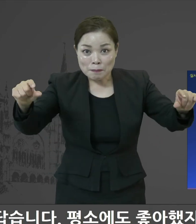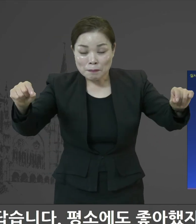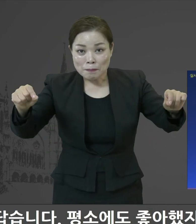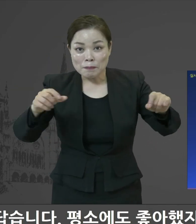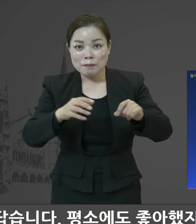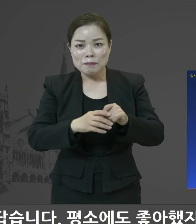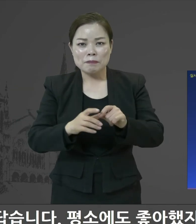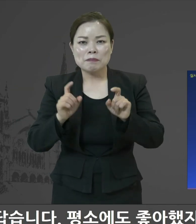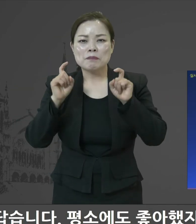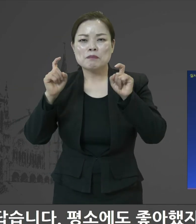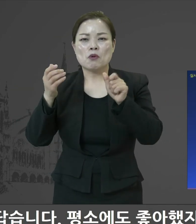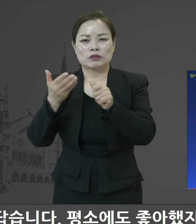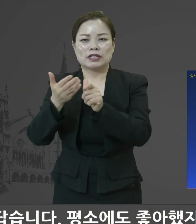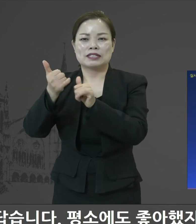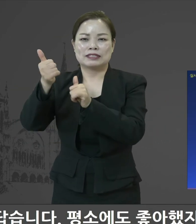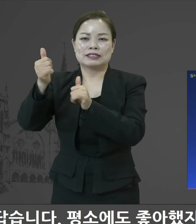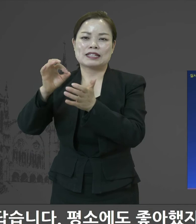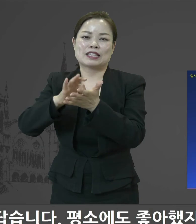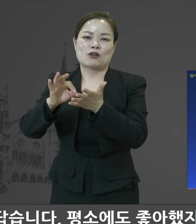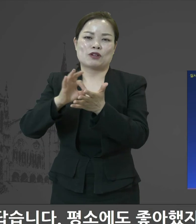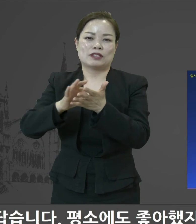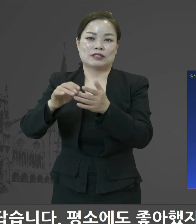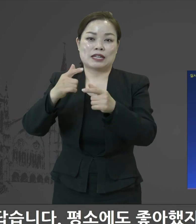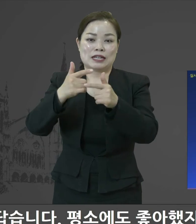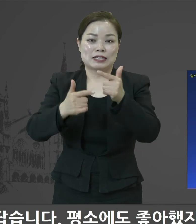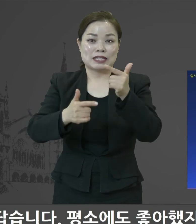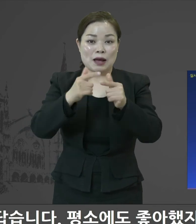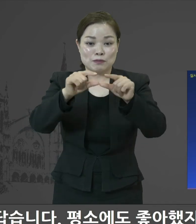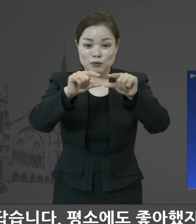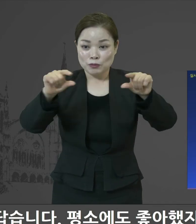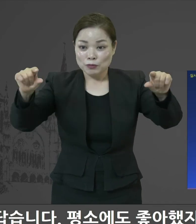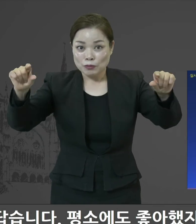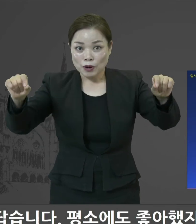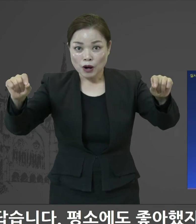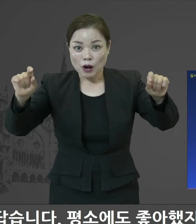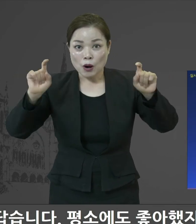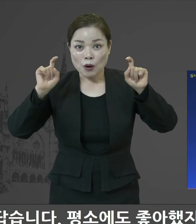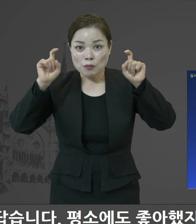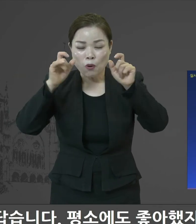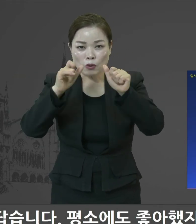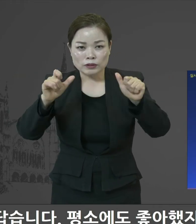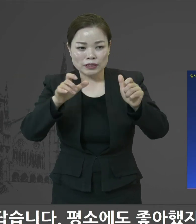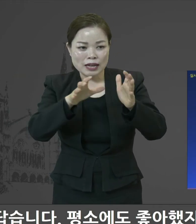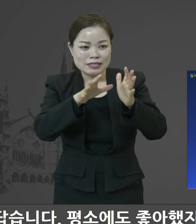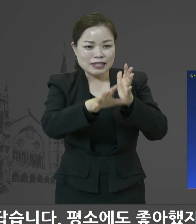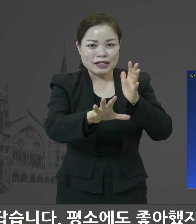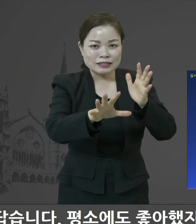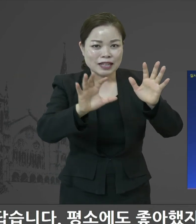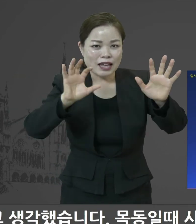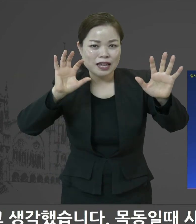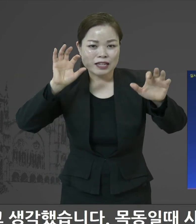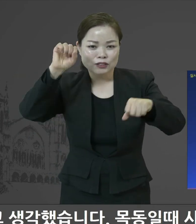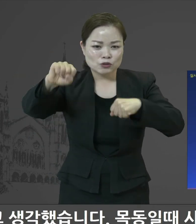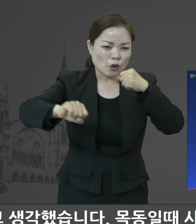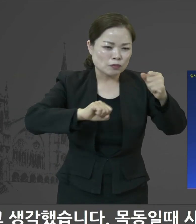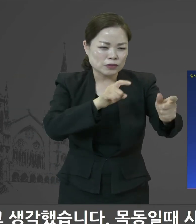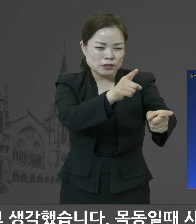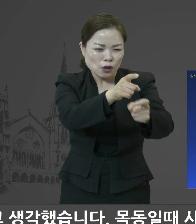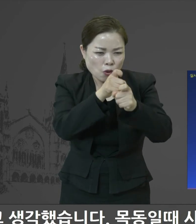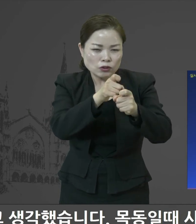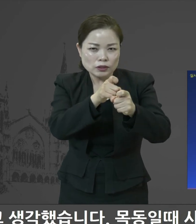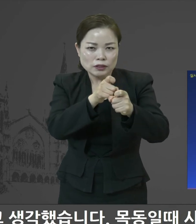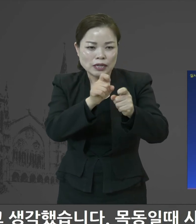때 사용했던 도구입니다. 막대기는 목자가 야생동물이나 적들로부터